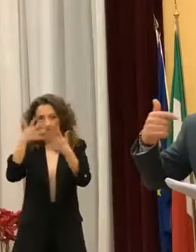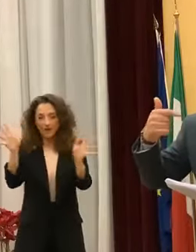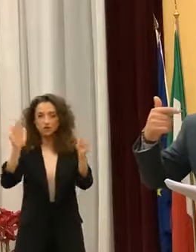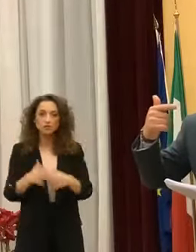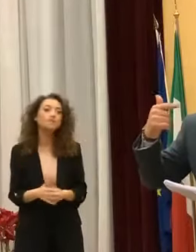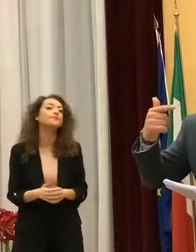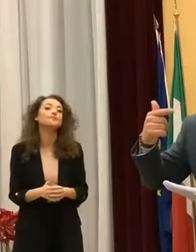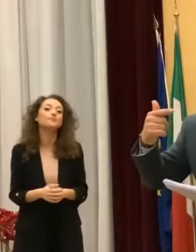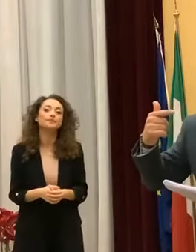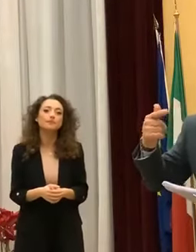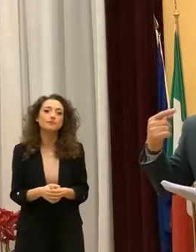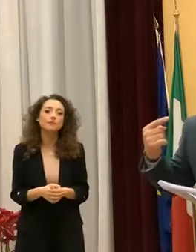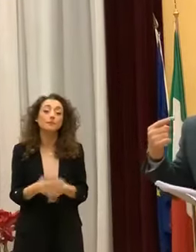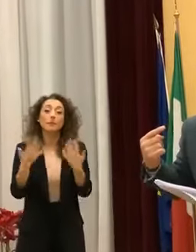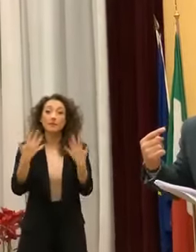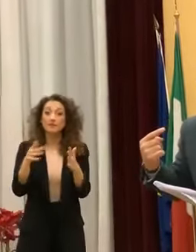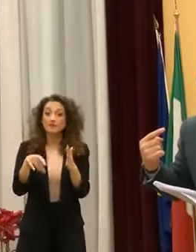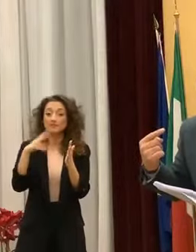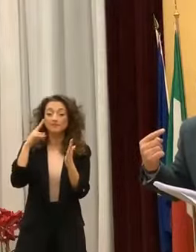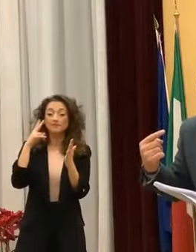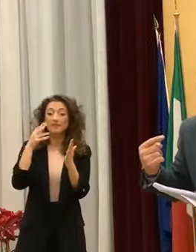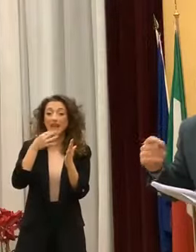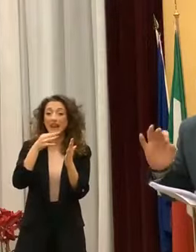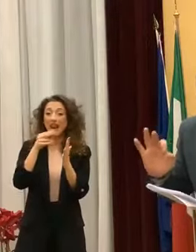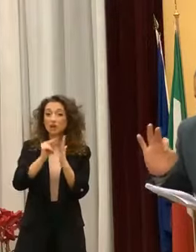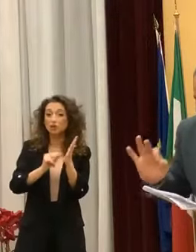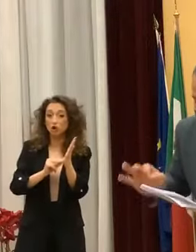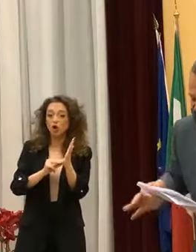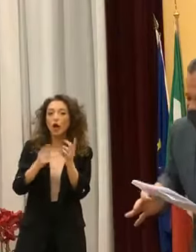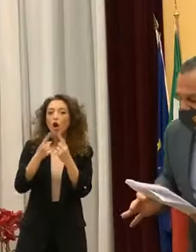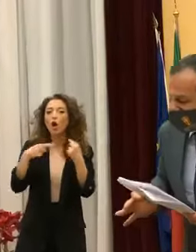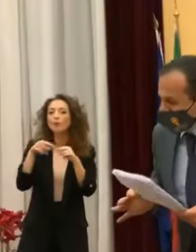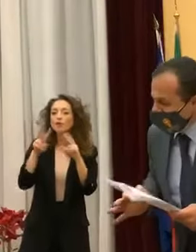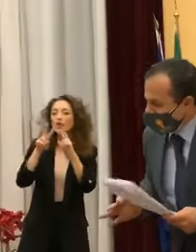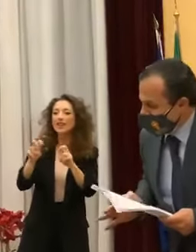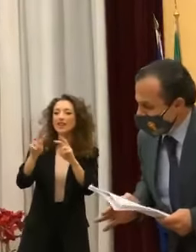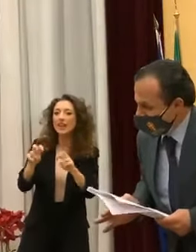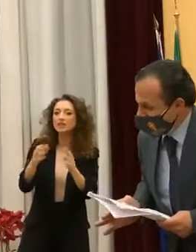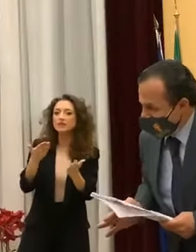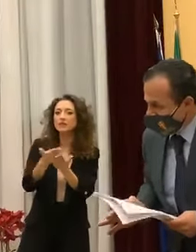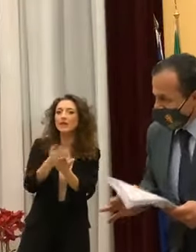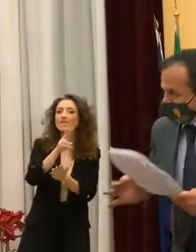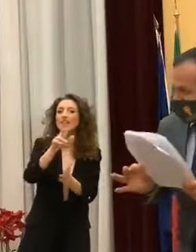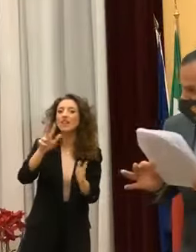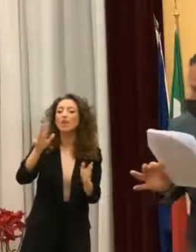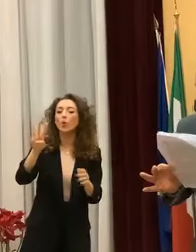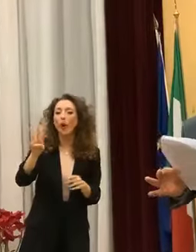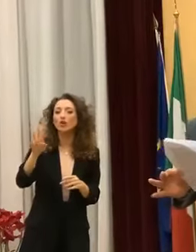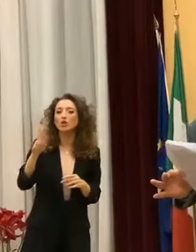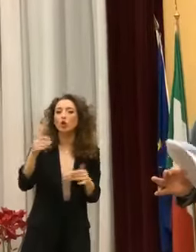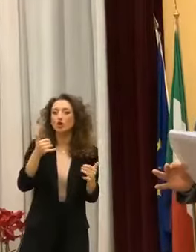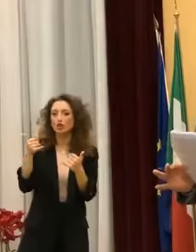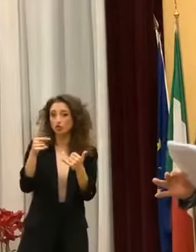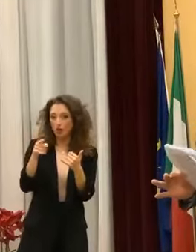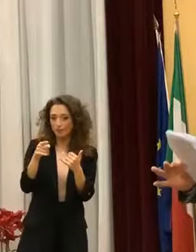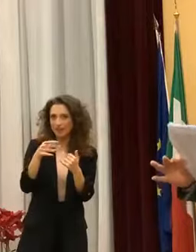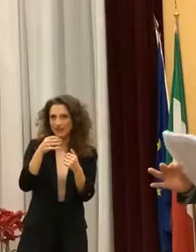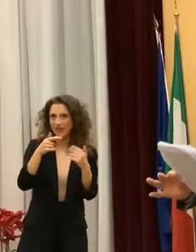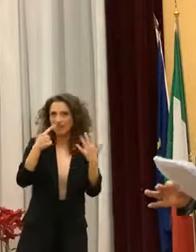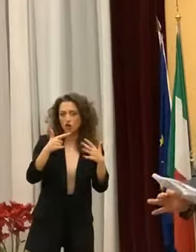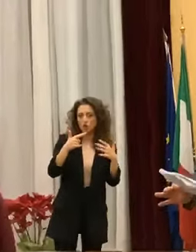vista la relazione della commissione d'inchiesta che è stata depositata il 24 di dicembre, cioè viene nominata il 17